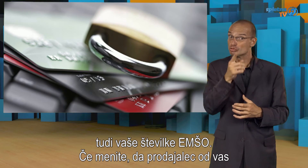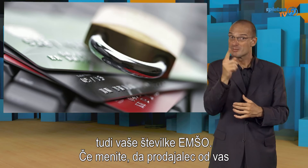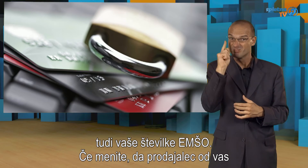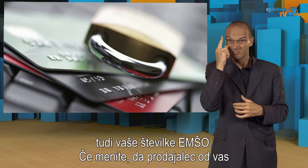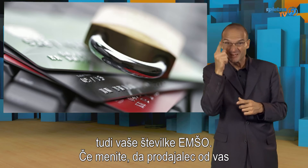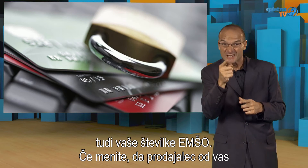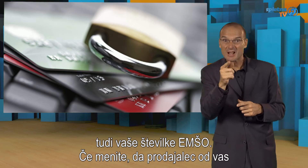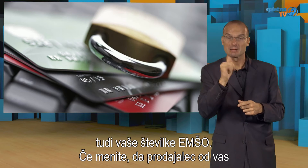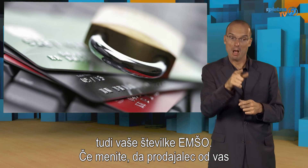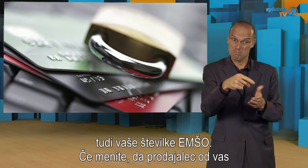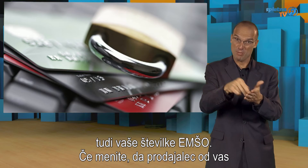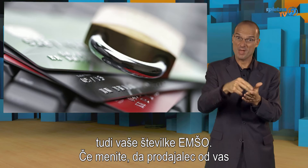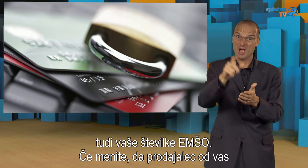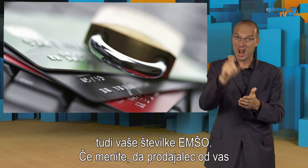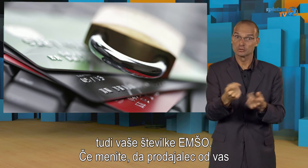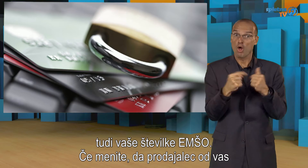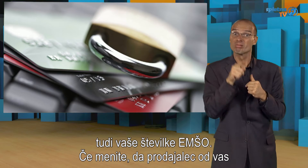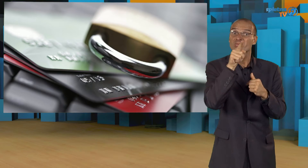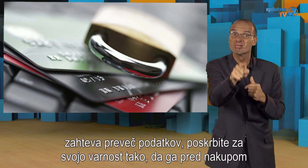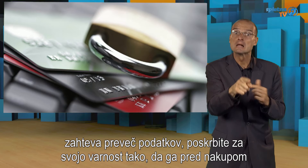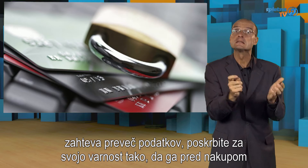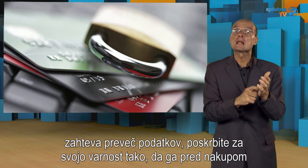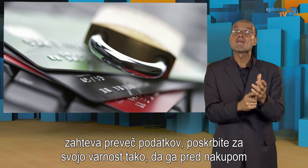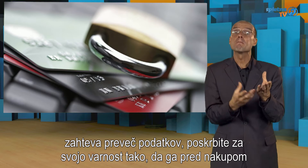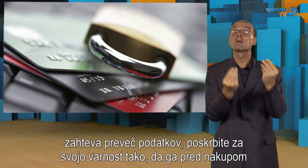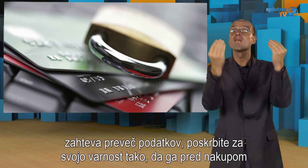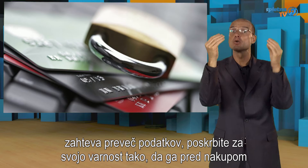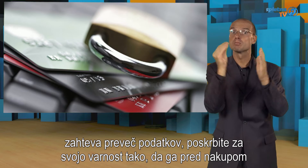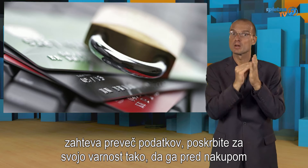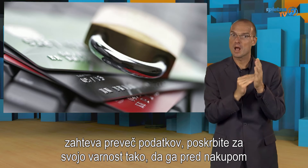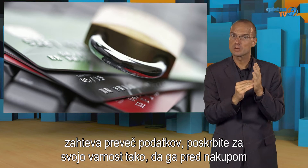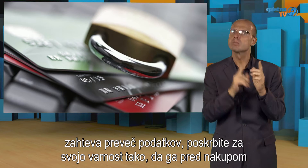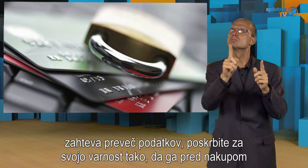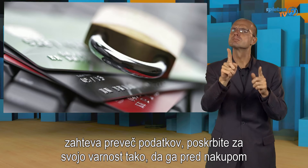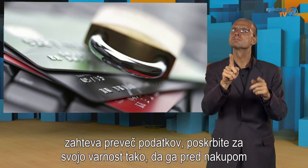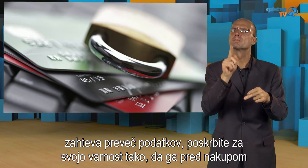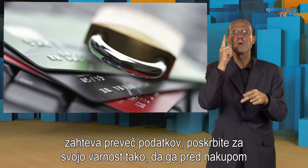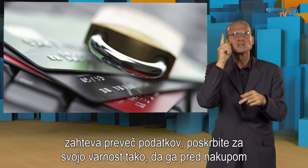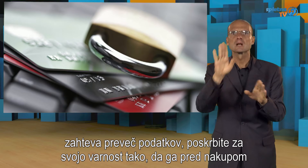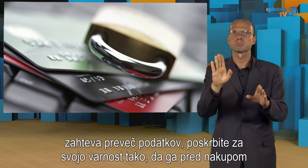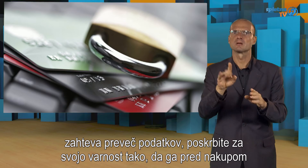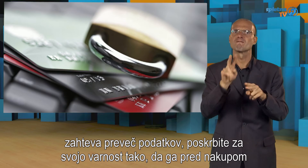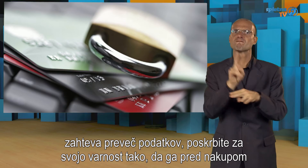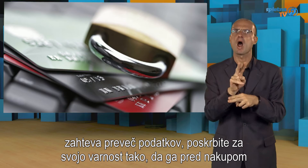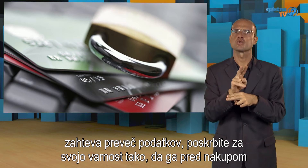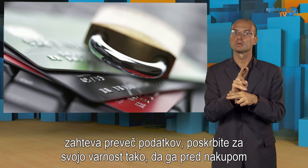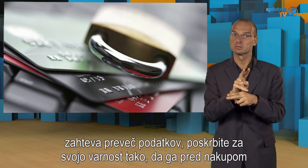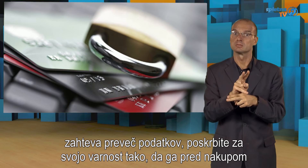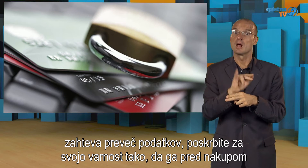Če menite, da prodajalec od vas zahteva preveč podatkov, poskrbite za svojo varnost tako, da ga pred nakupom pisno prosite